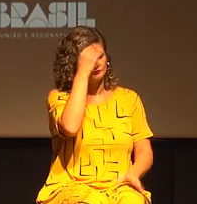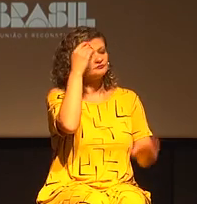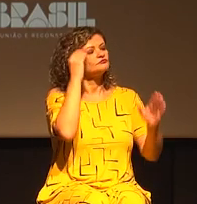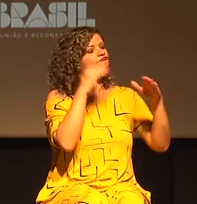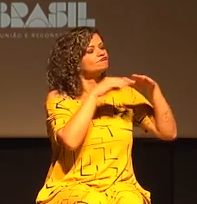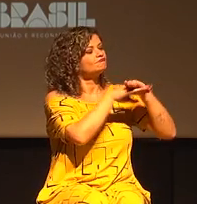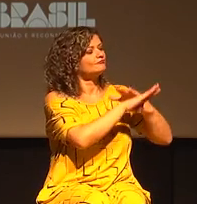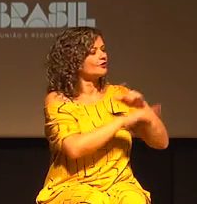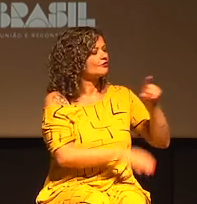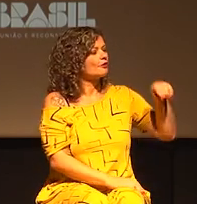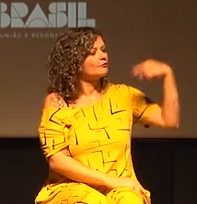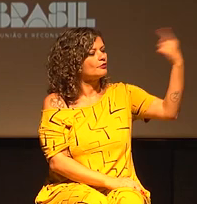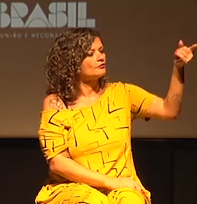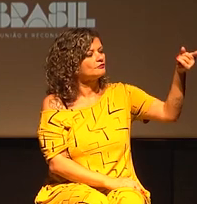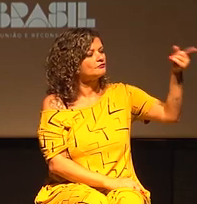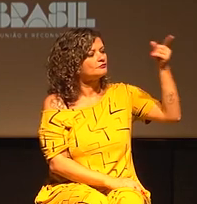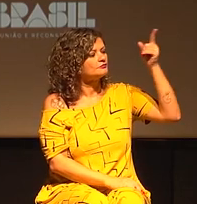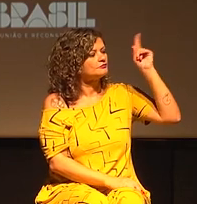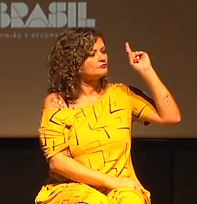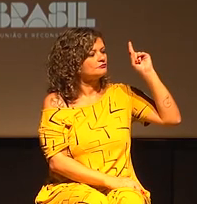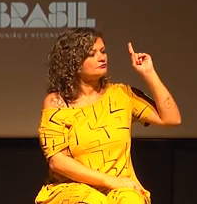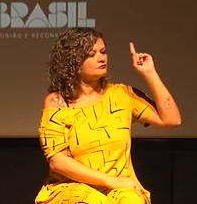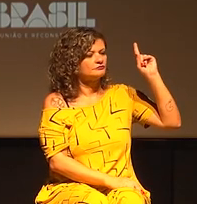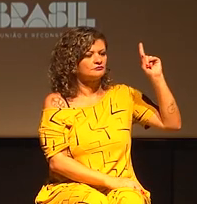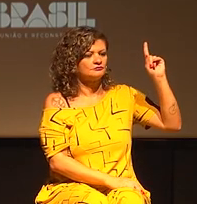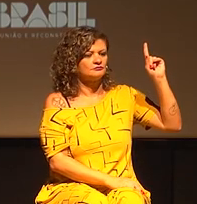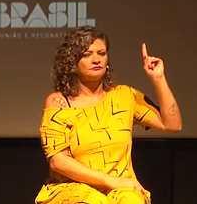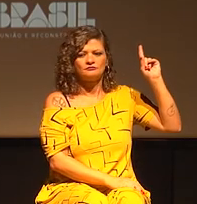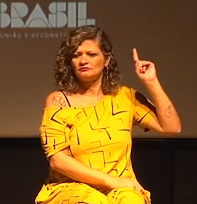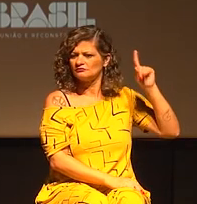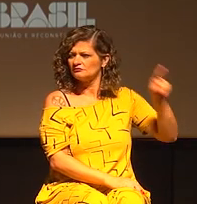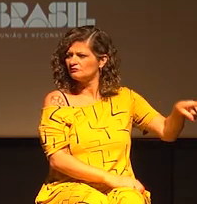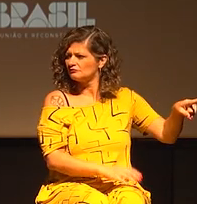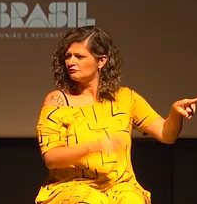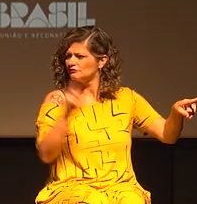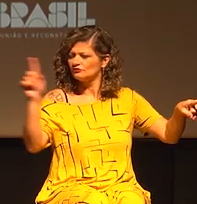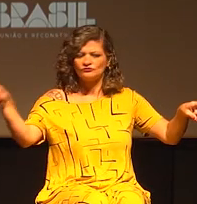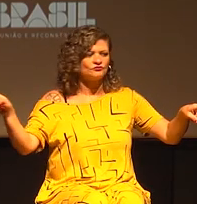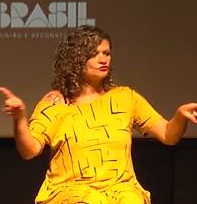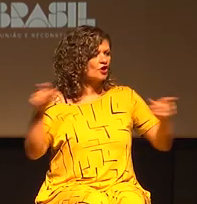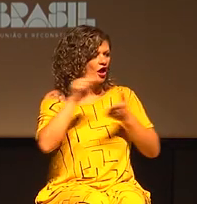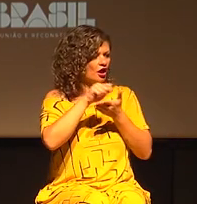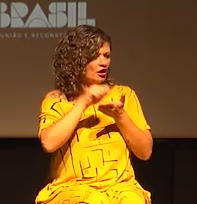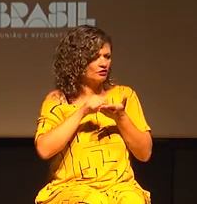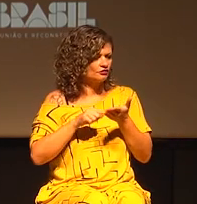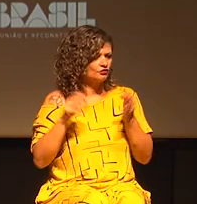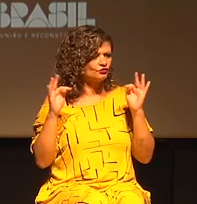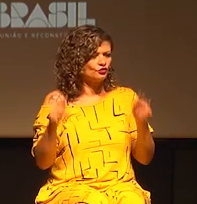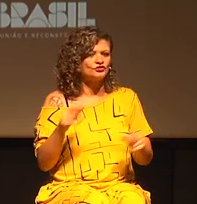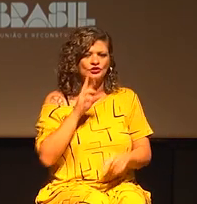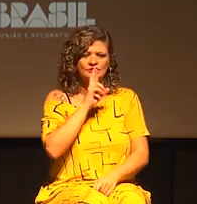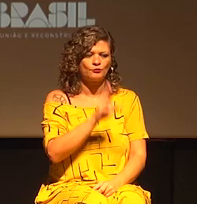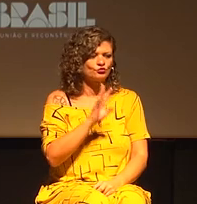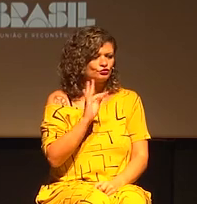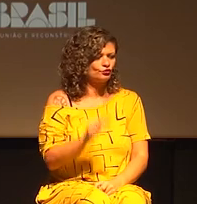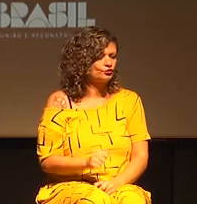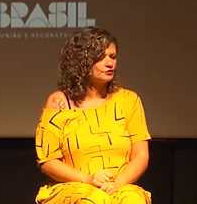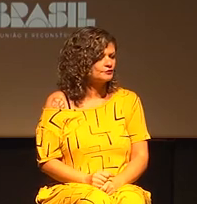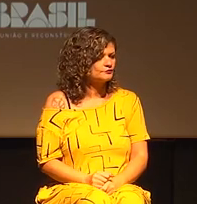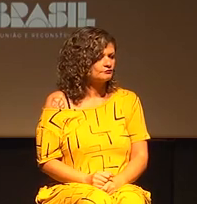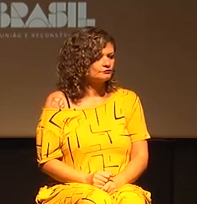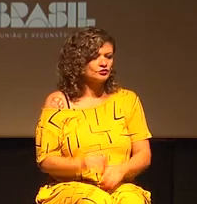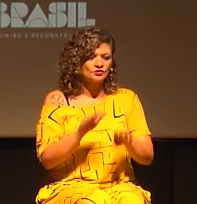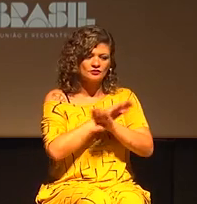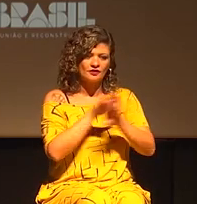segura aí quem que é o próximo faz asas duas perguntas e a gente já anota todas e já responde todas pra gente